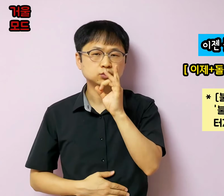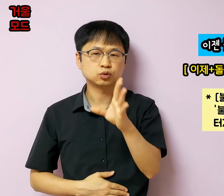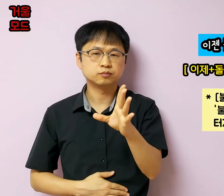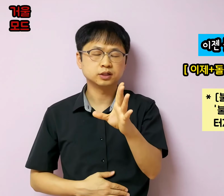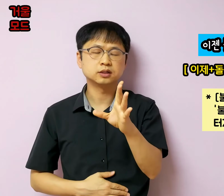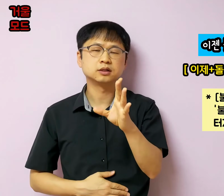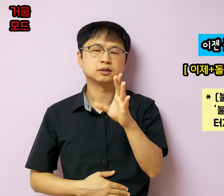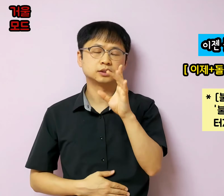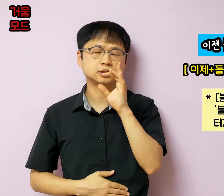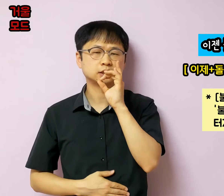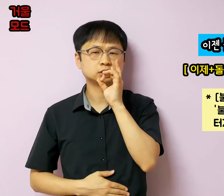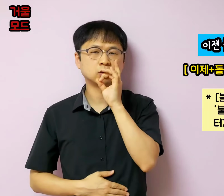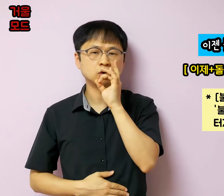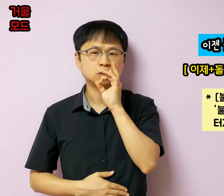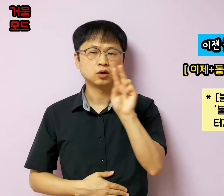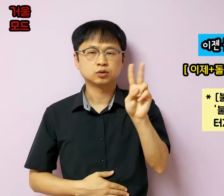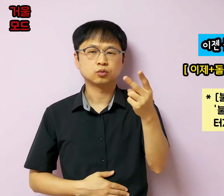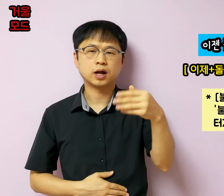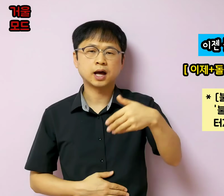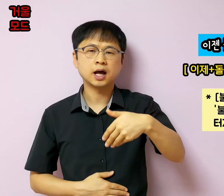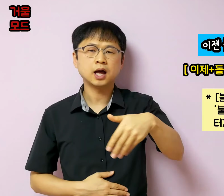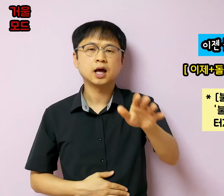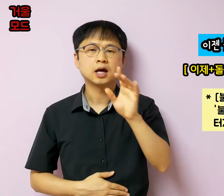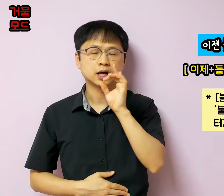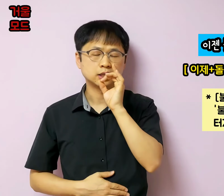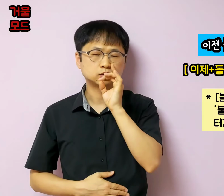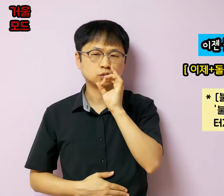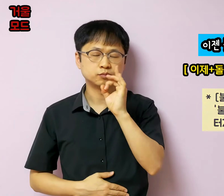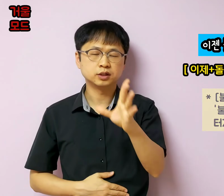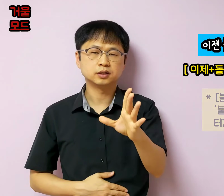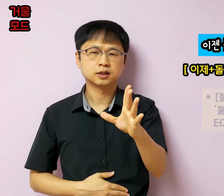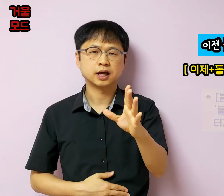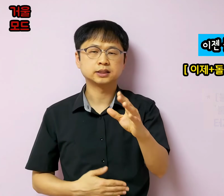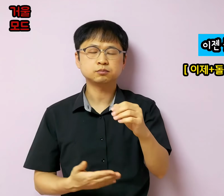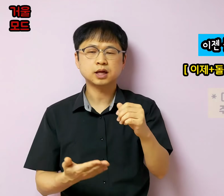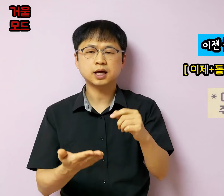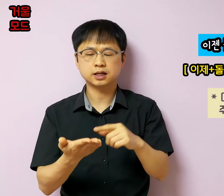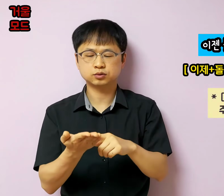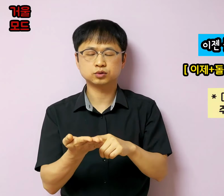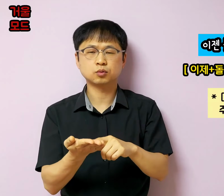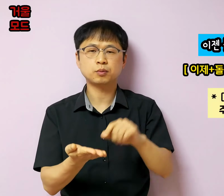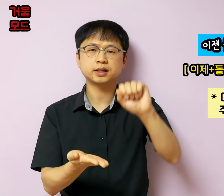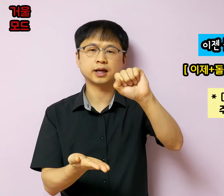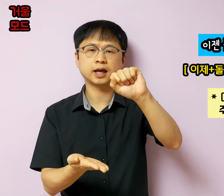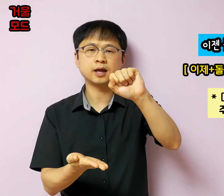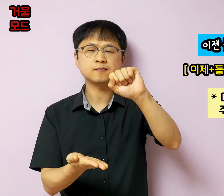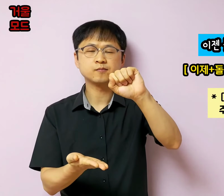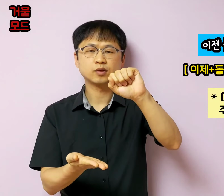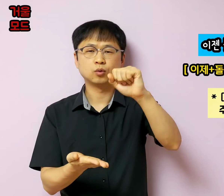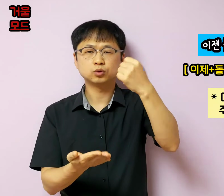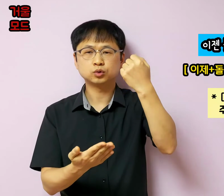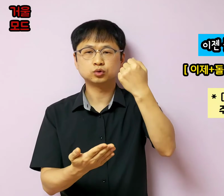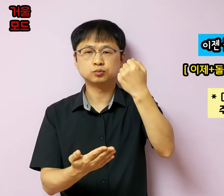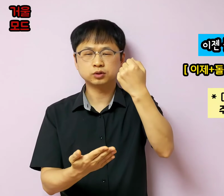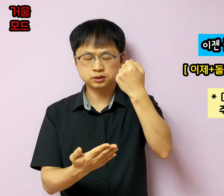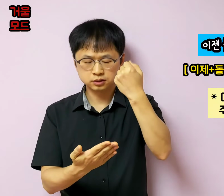수 없는 이런 뜻이 되겠죠. 돌아, 갈 수 없는. 아쉽다라는 수어는 손바닥에 오른손 주먹